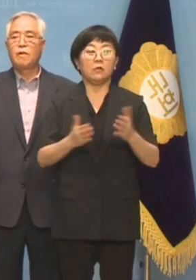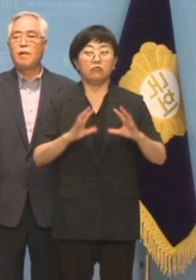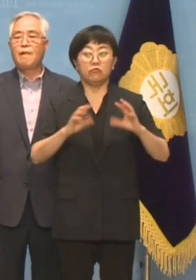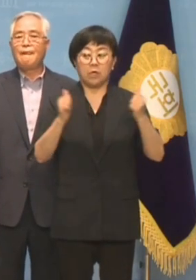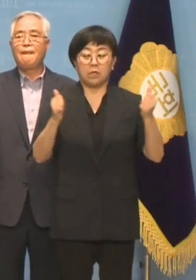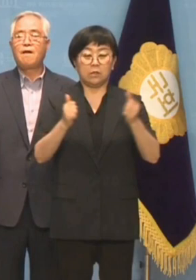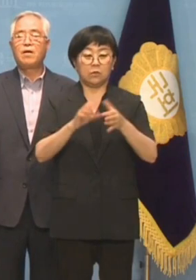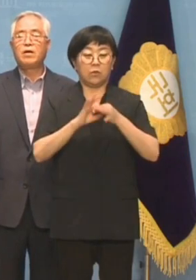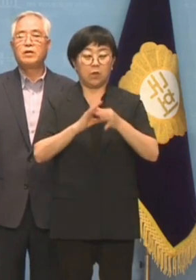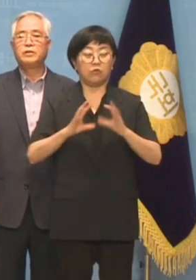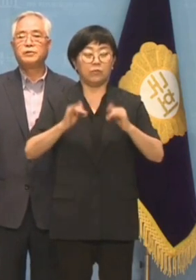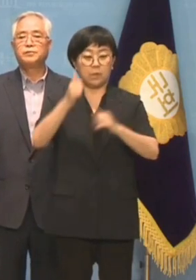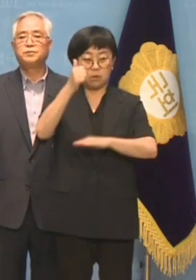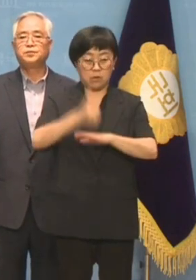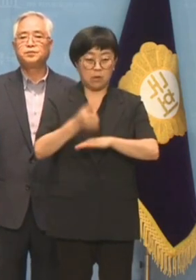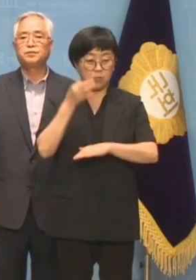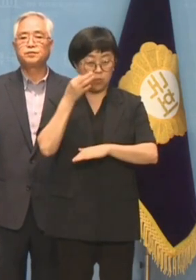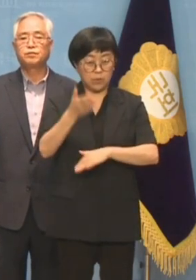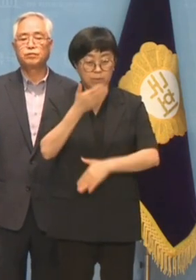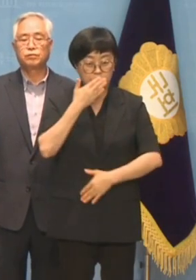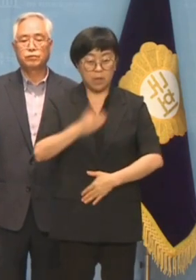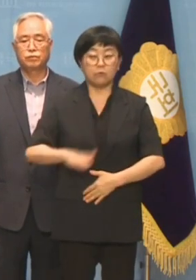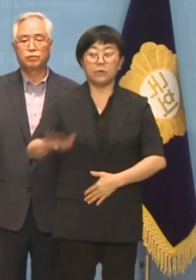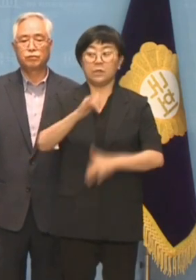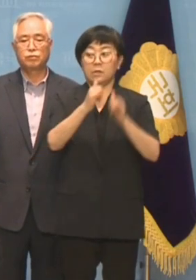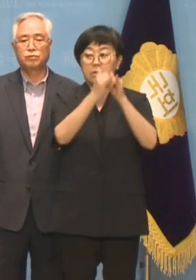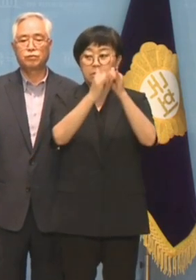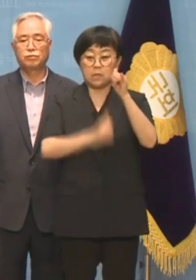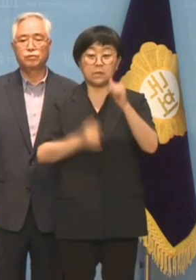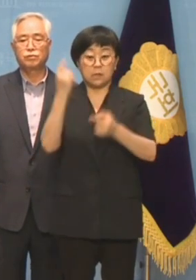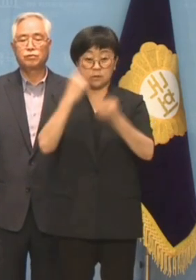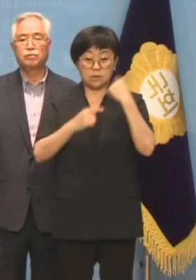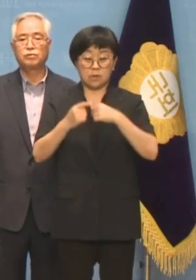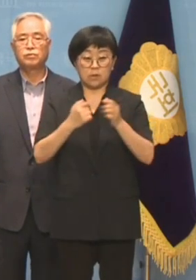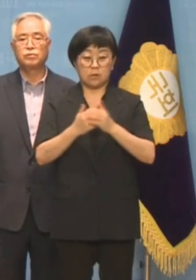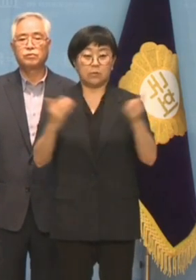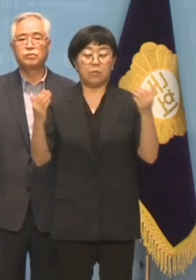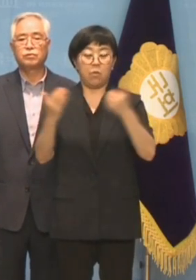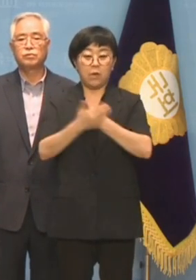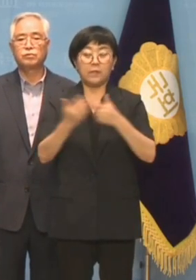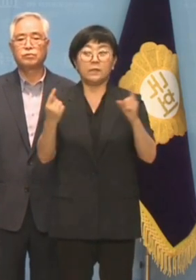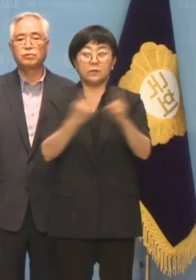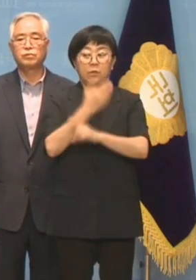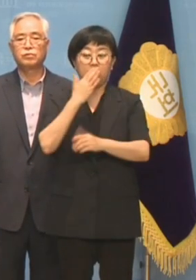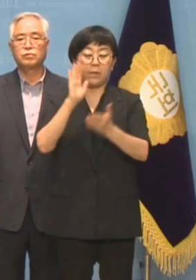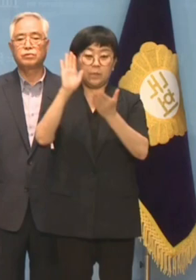국회를 통해서 국민께 성과를 보여드릴 수 있고 우리 역사의 상처를 보듬고 치유할 수